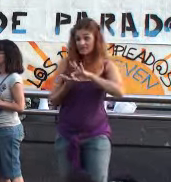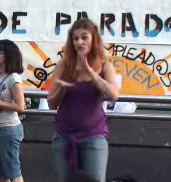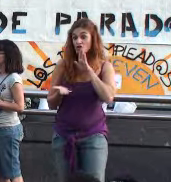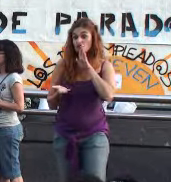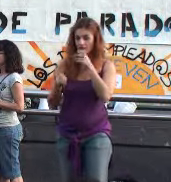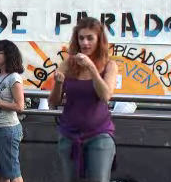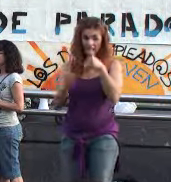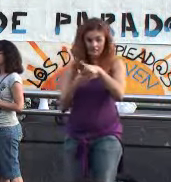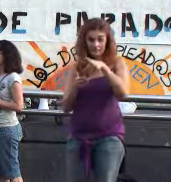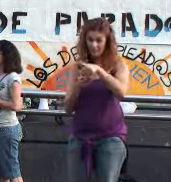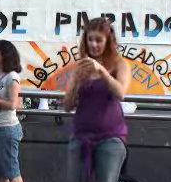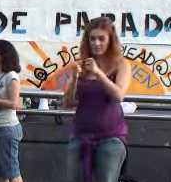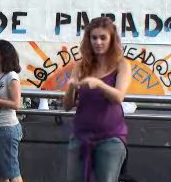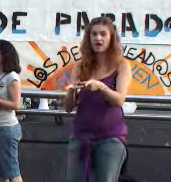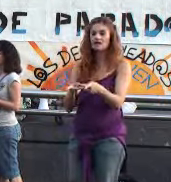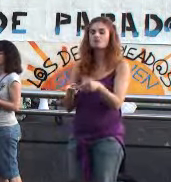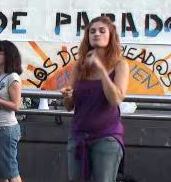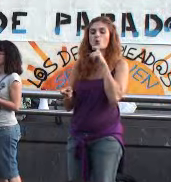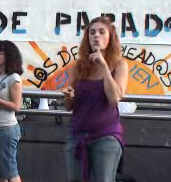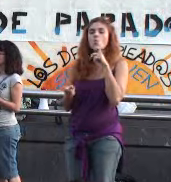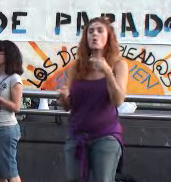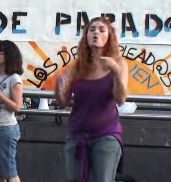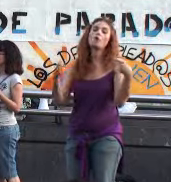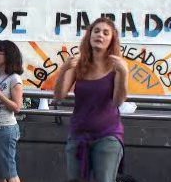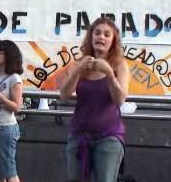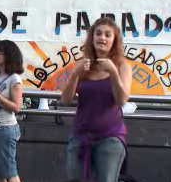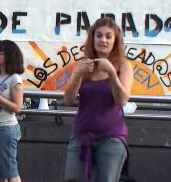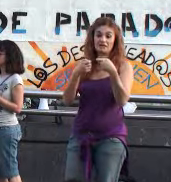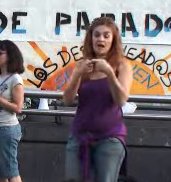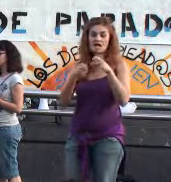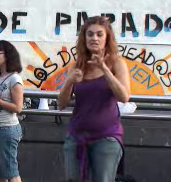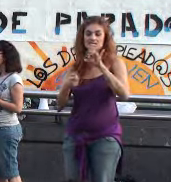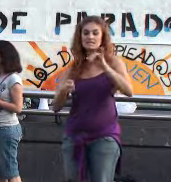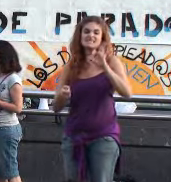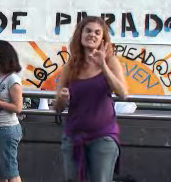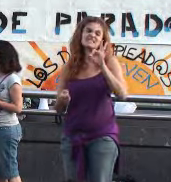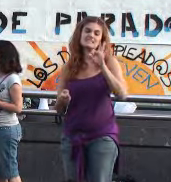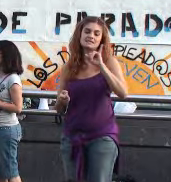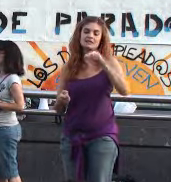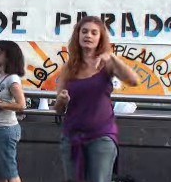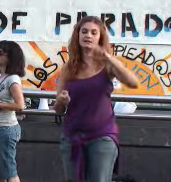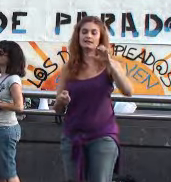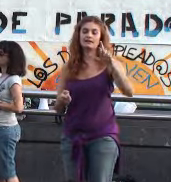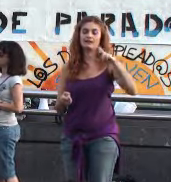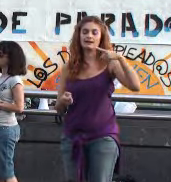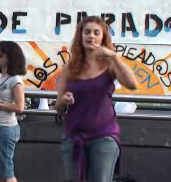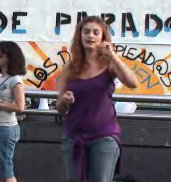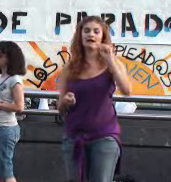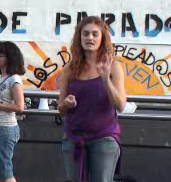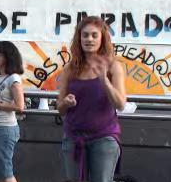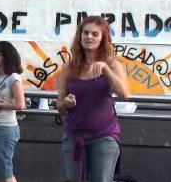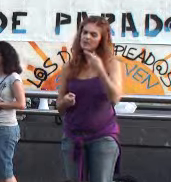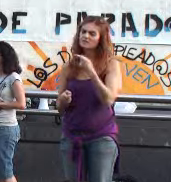se prestarán desde ya por la cooperativa Sinergias. Temas individuales como clases